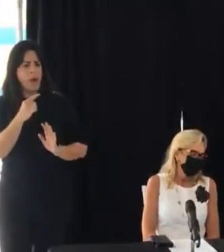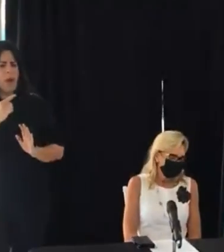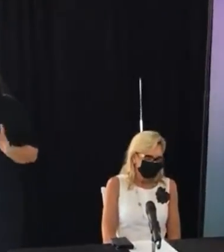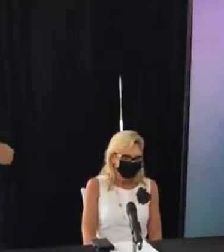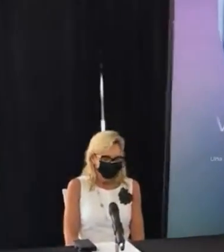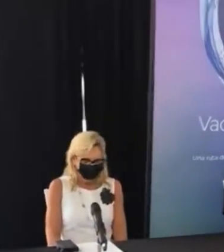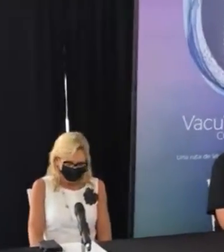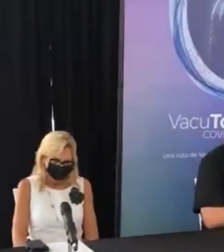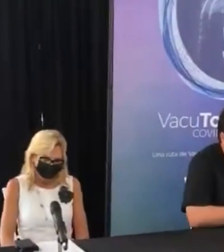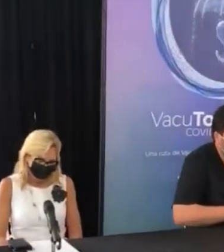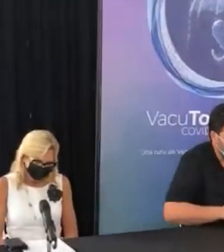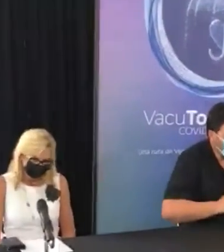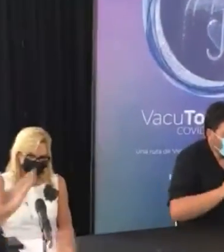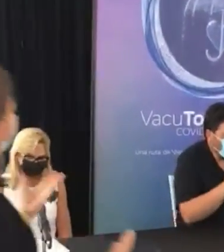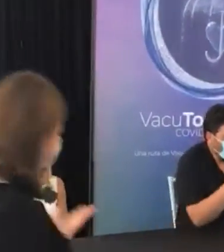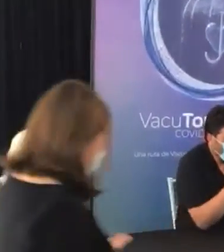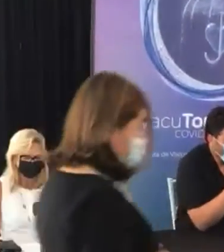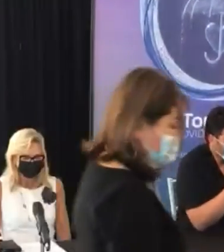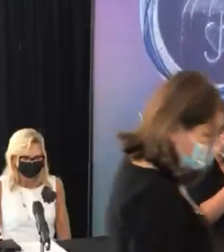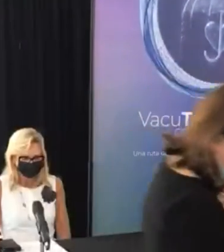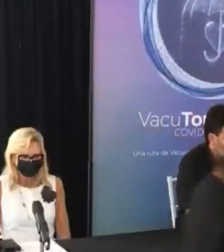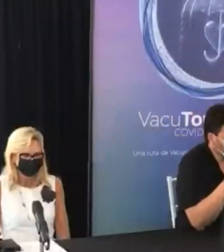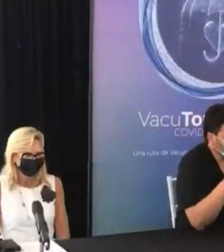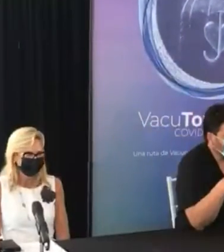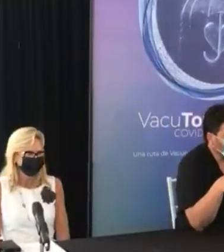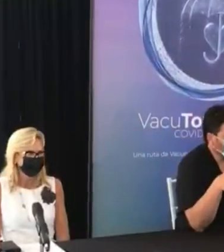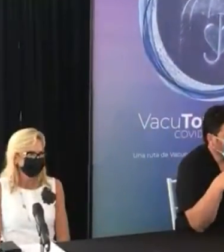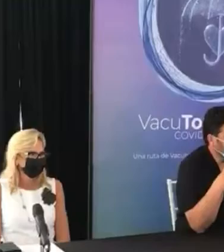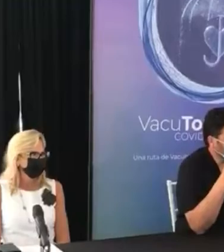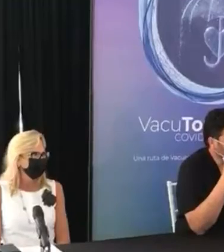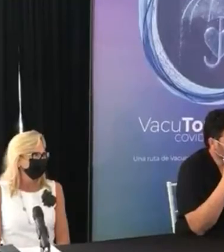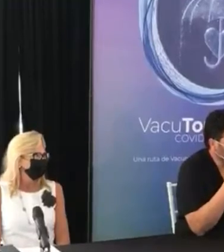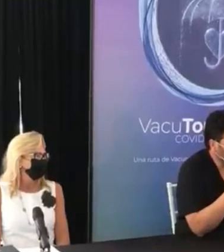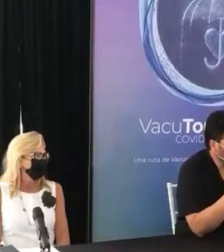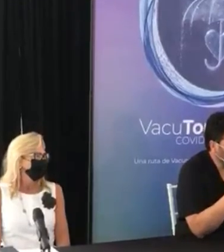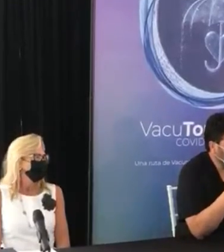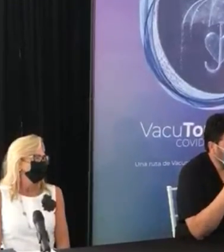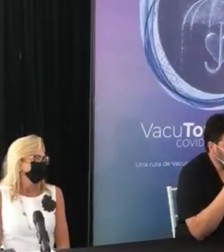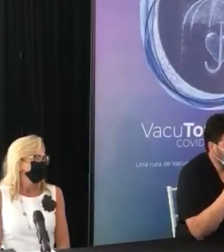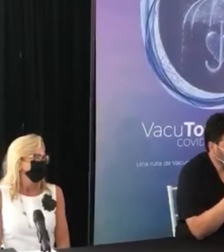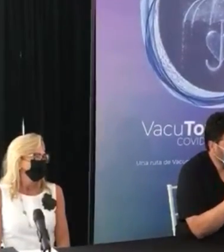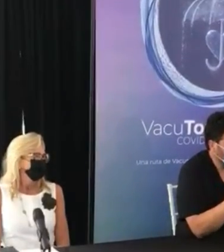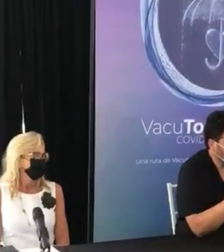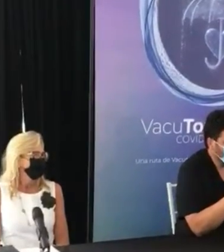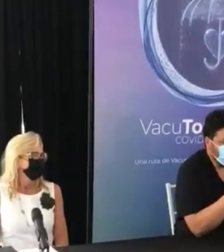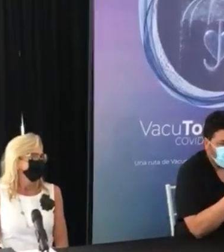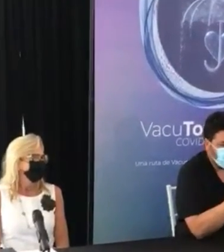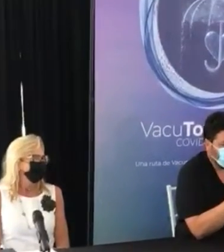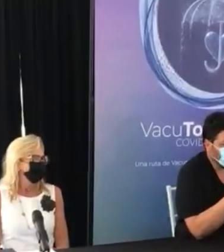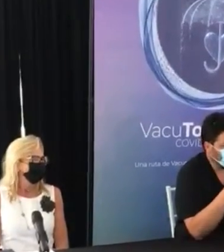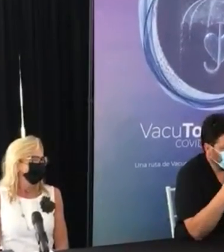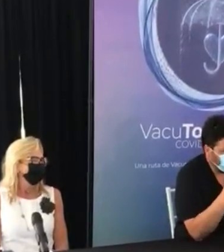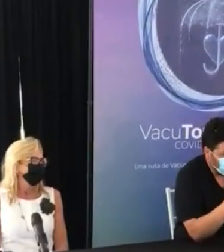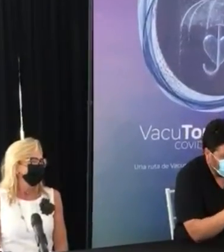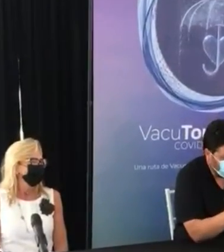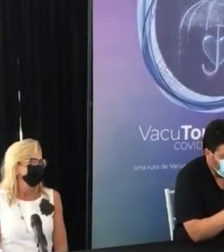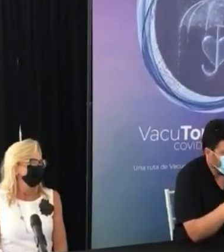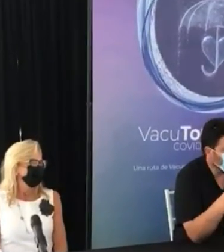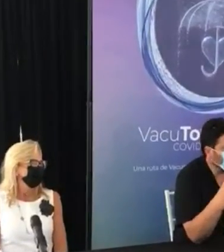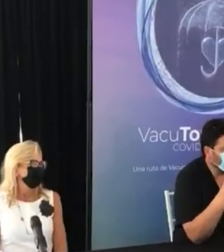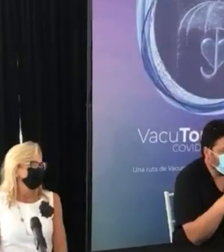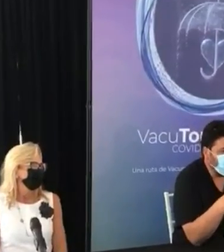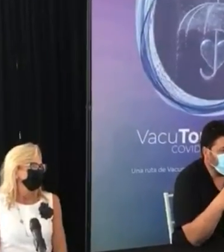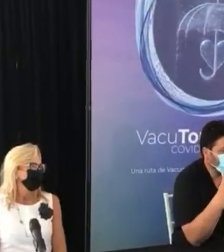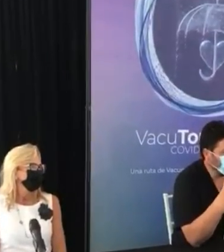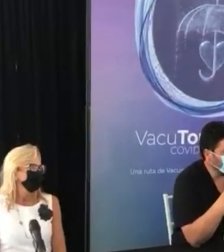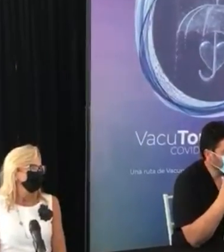lo que dice la doctora es totalmente correcto. Lo que queremos es quitarle la ansiedad a aquellas personas que quizás pasó el tiempo,